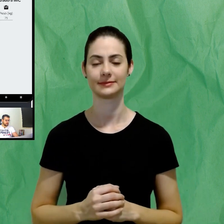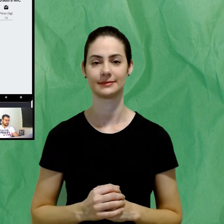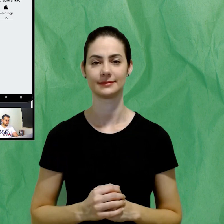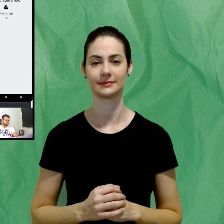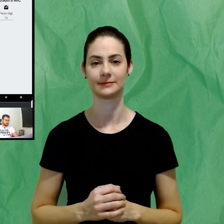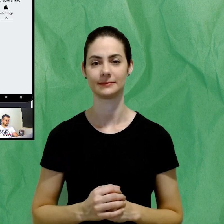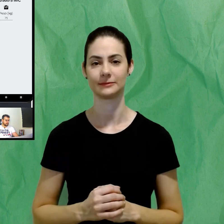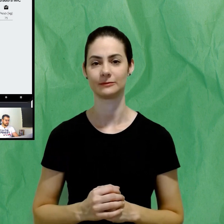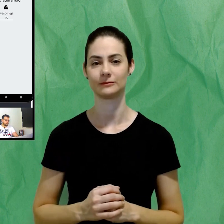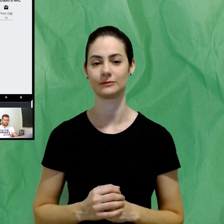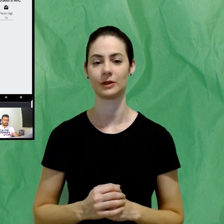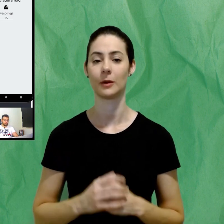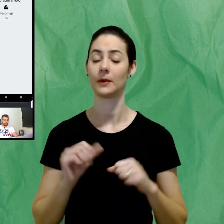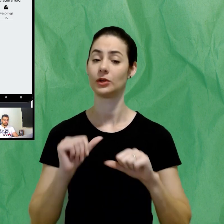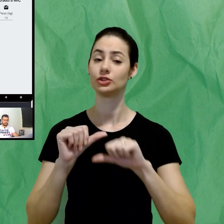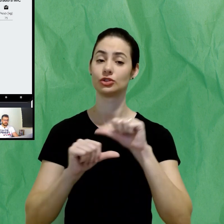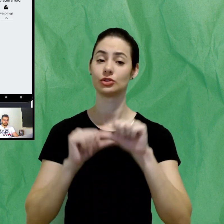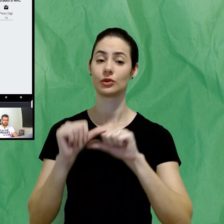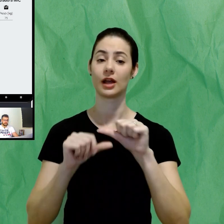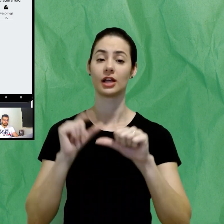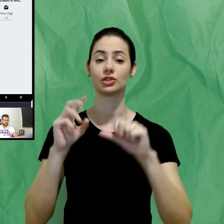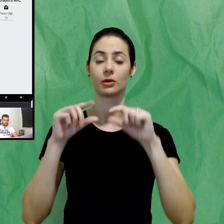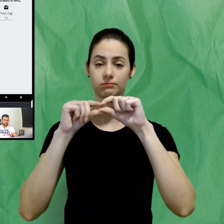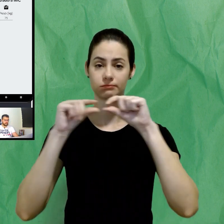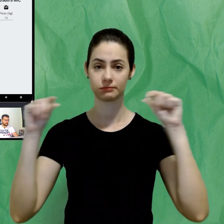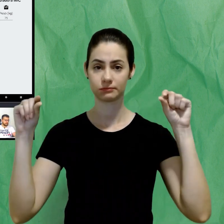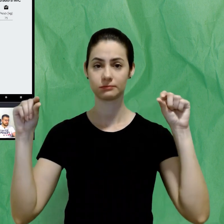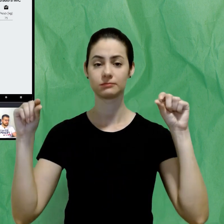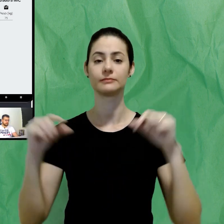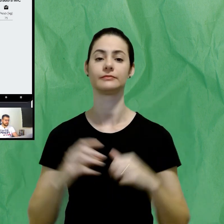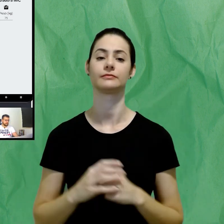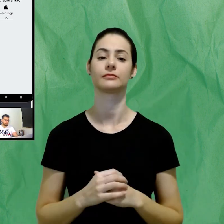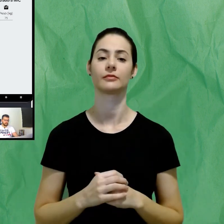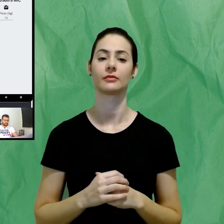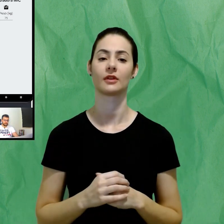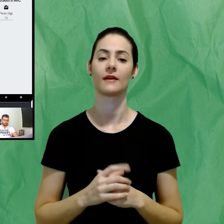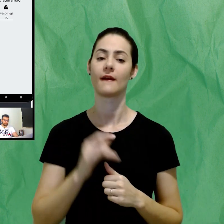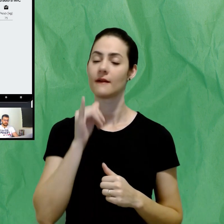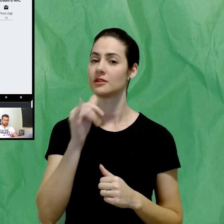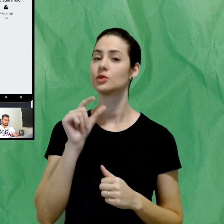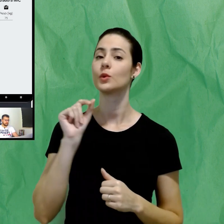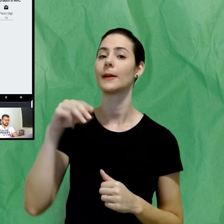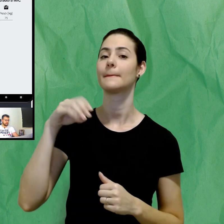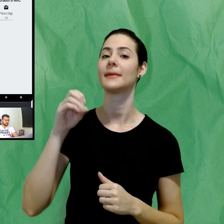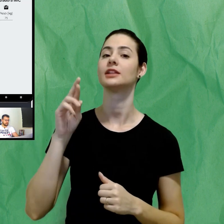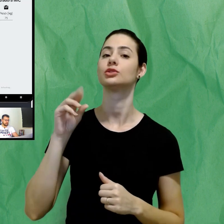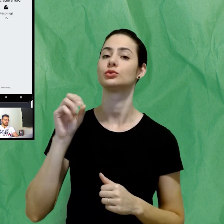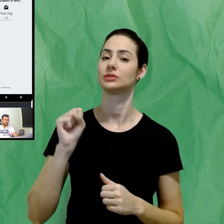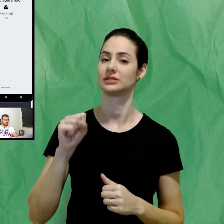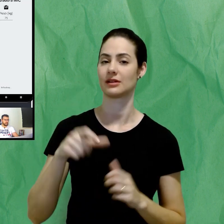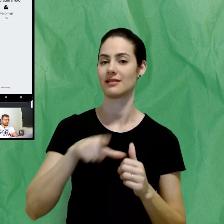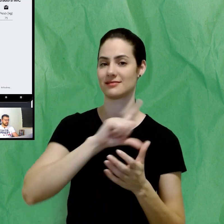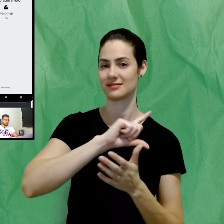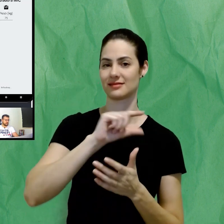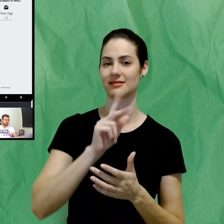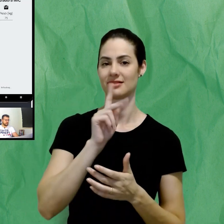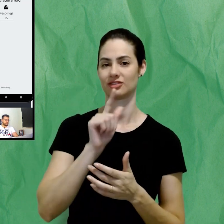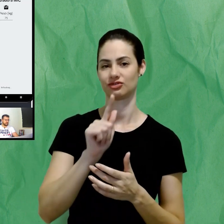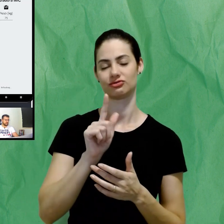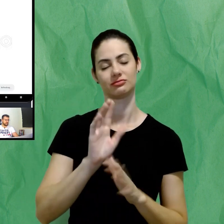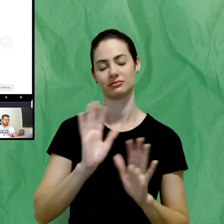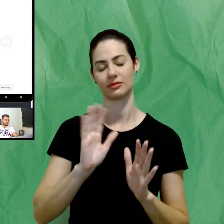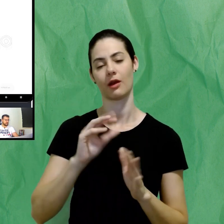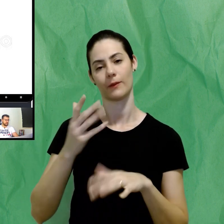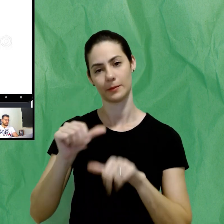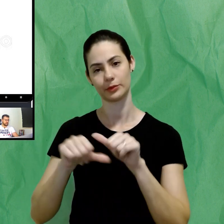colocá-lo aqui e trocar o placeholder, que agora eu quero que ele informe o valor em metros, tá? Vamos salvar isso aqui.